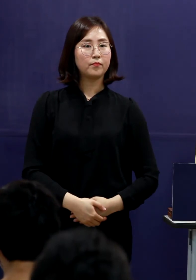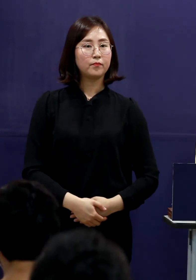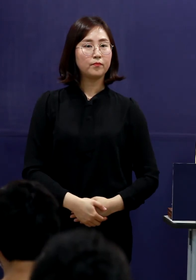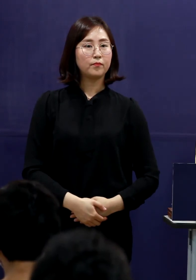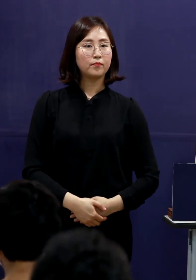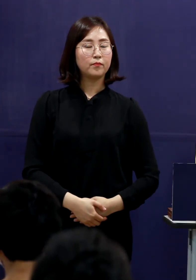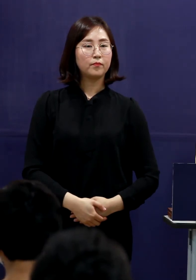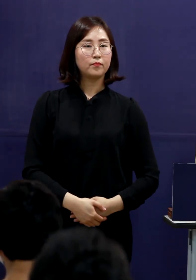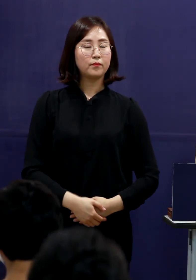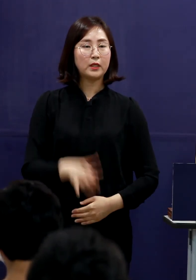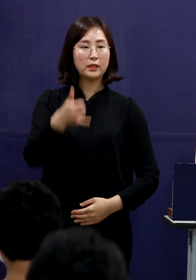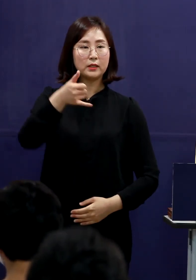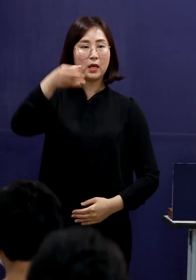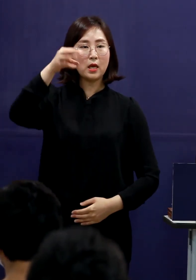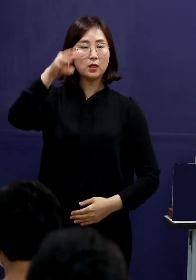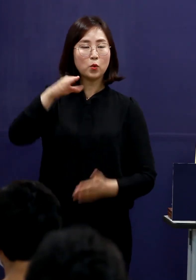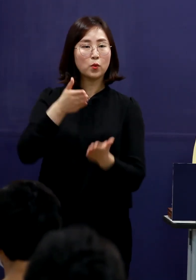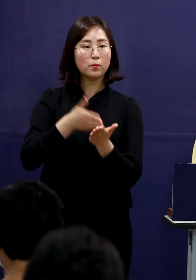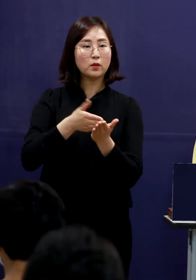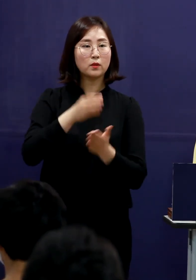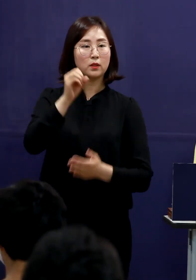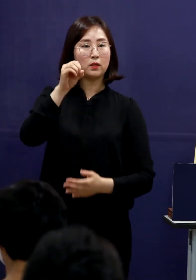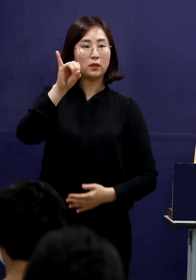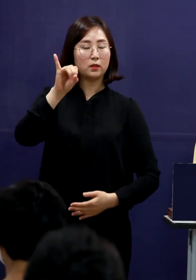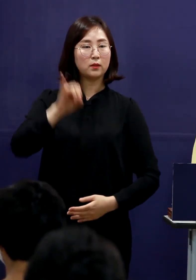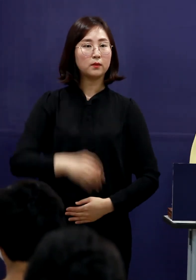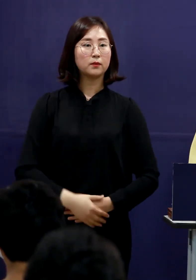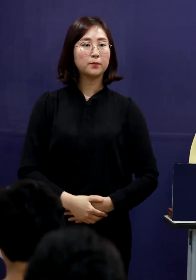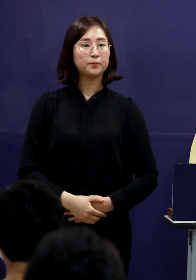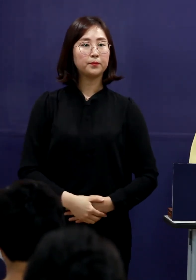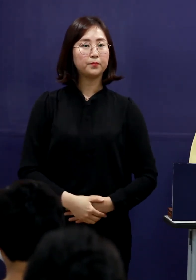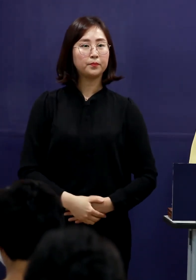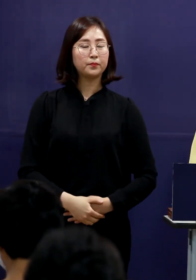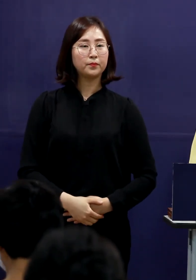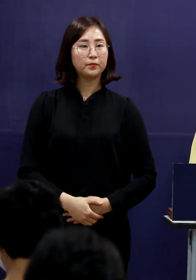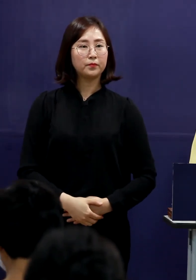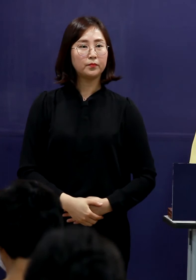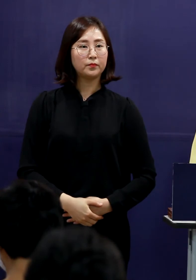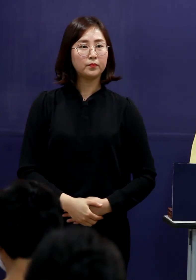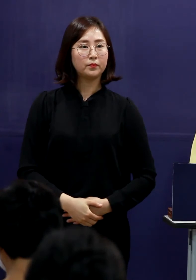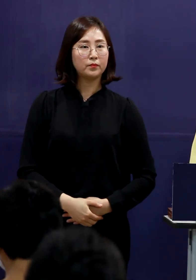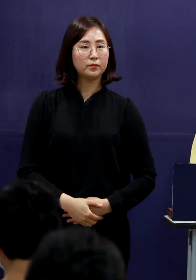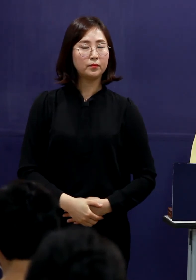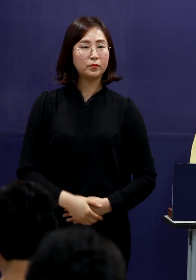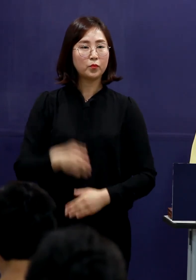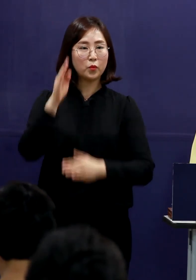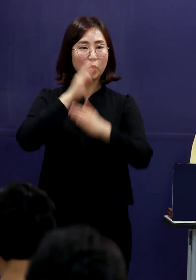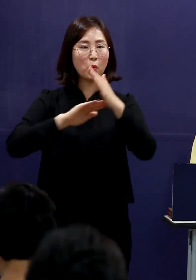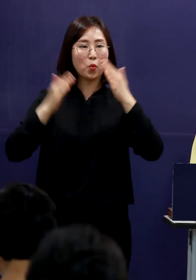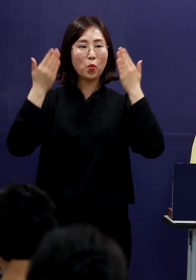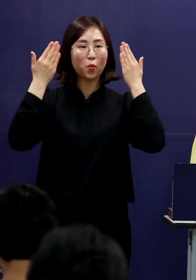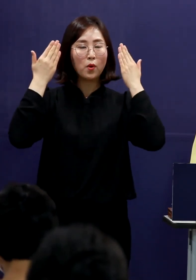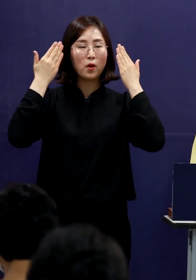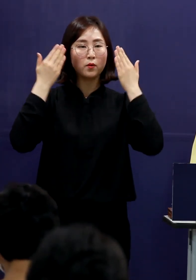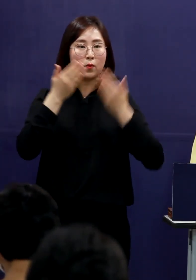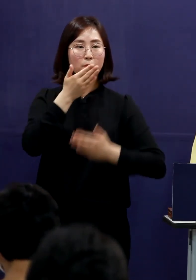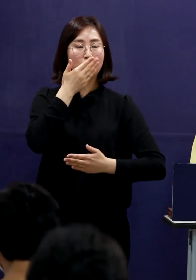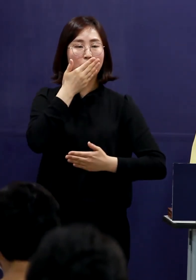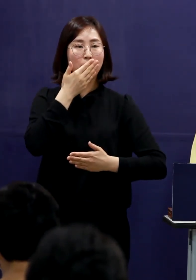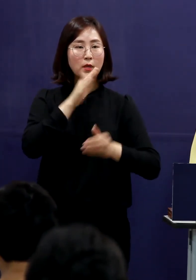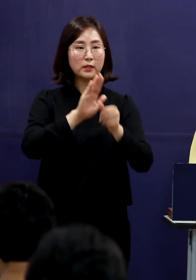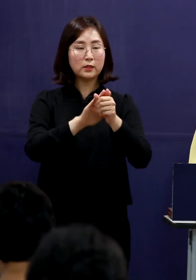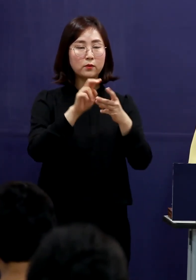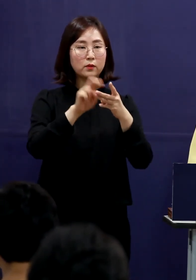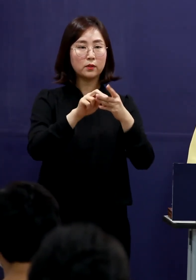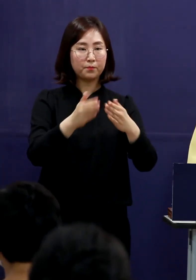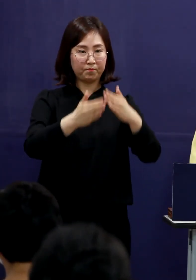예, 세종방송 이병기 기자입니다. 착공 1년 만에 공공급식 지원센터가 가동을 하게 돼서